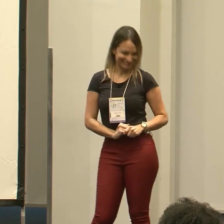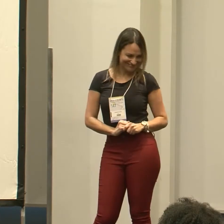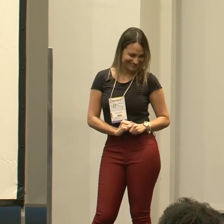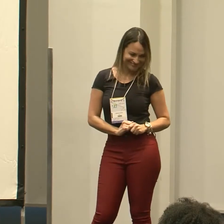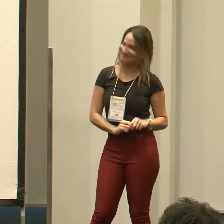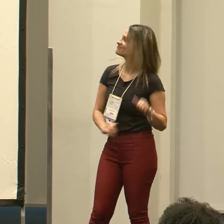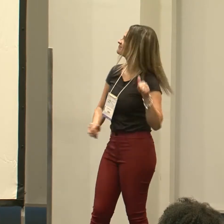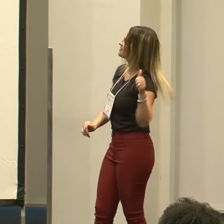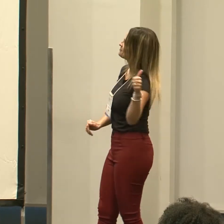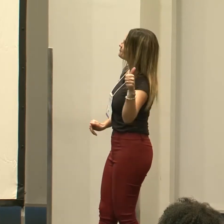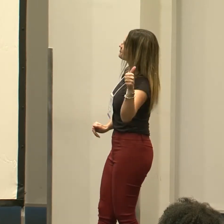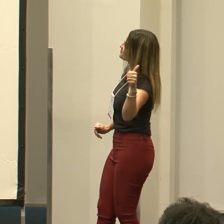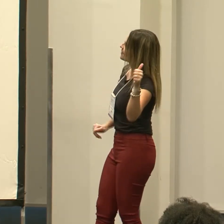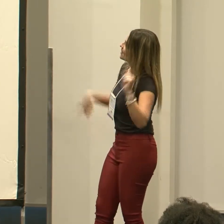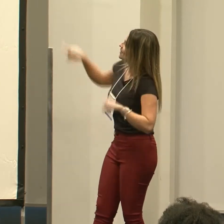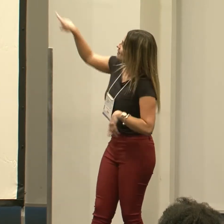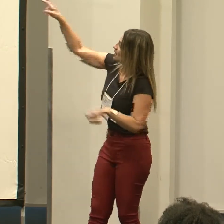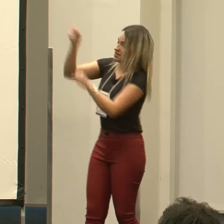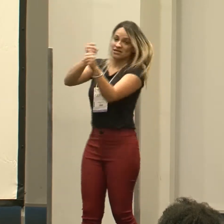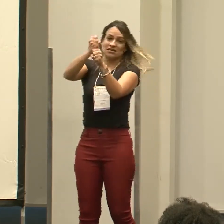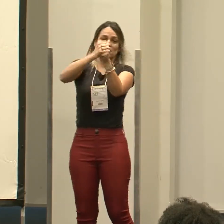Laranjeiras. Não, não é assim.